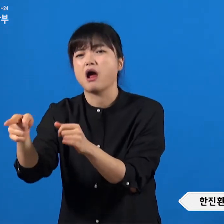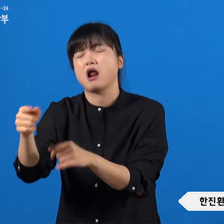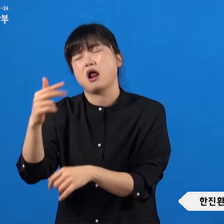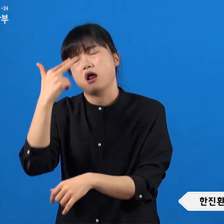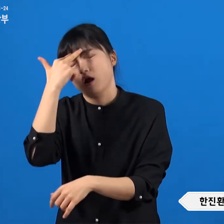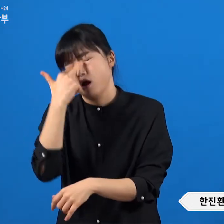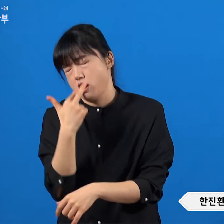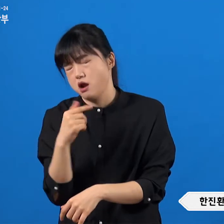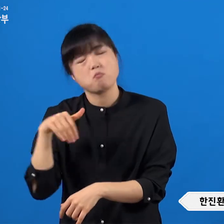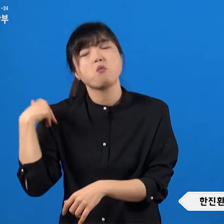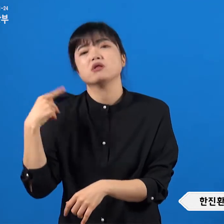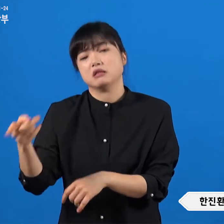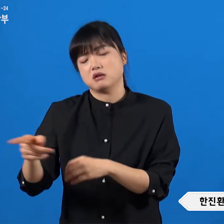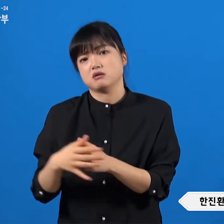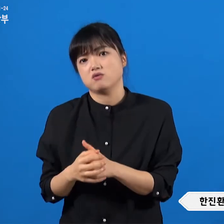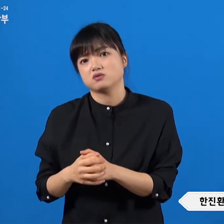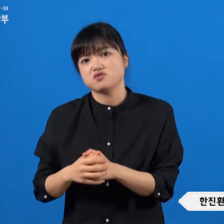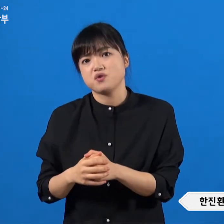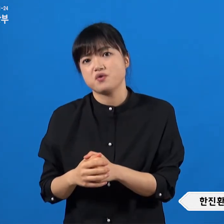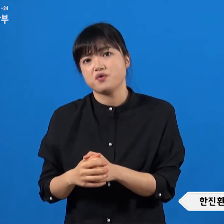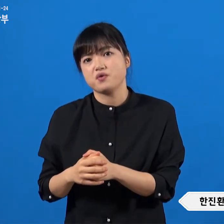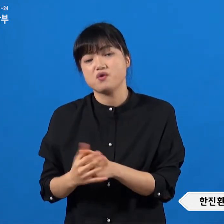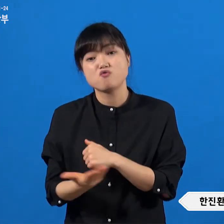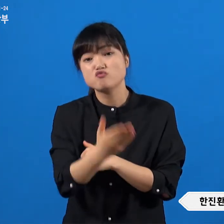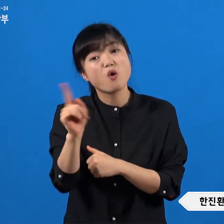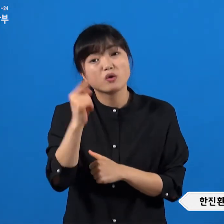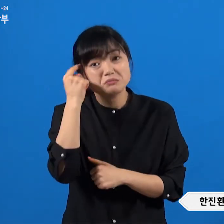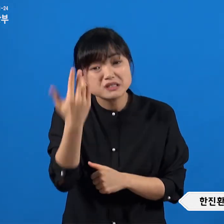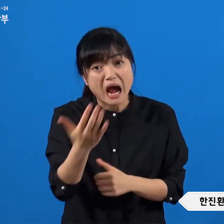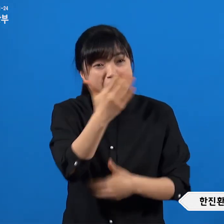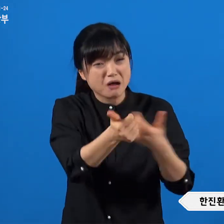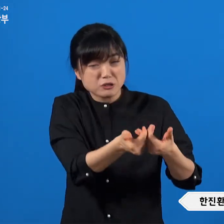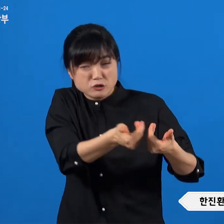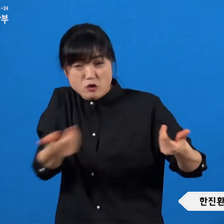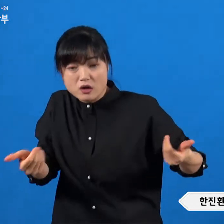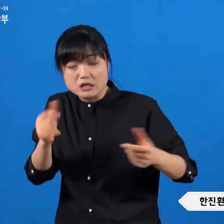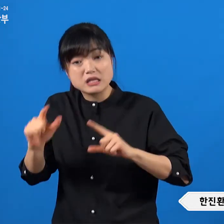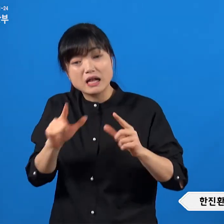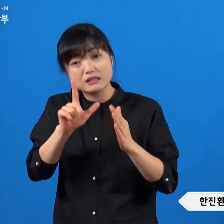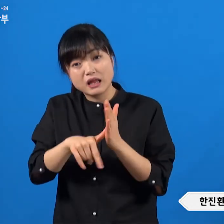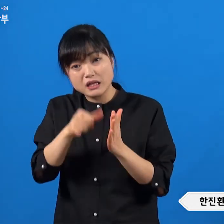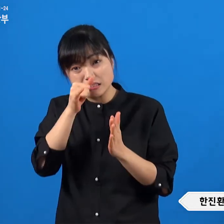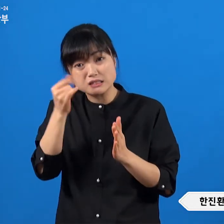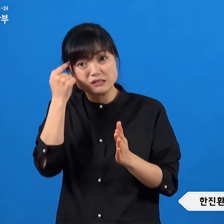여러분, 우리는 어떻습니까? 우리는 하나님을 떠나서 살 데가 없습니까?